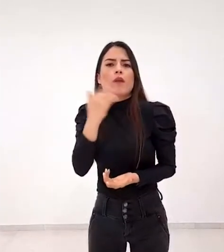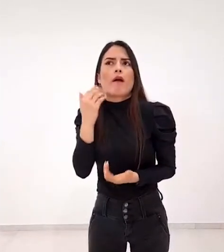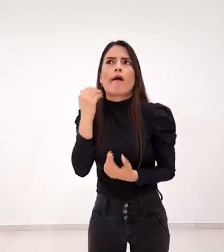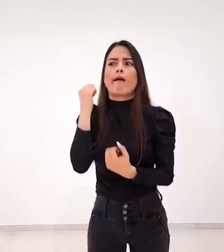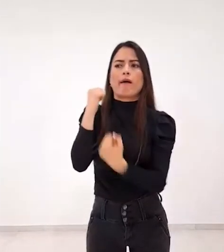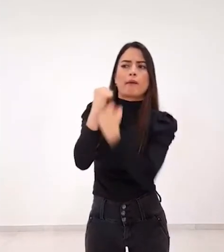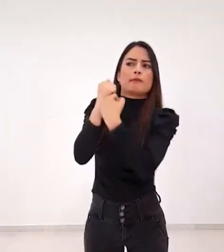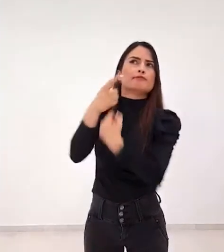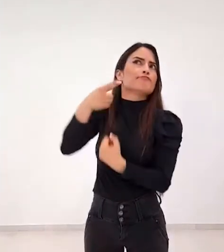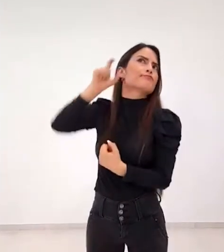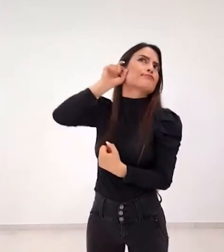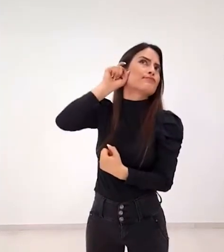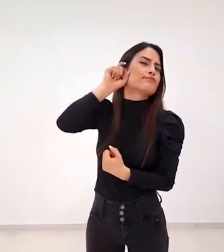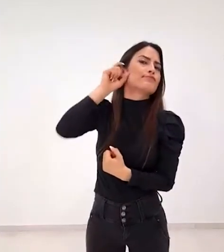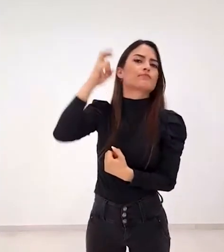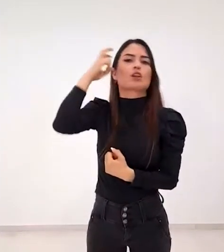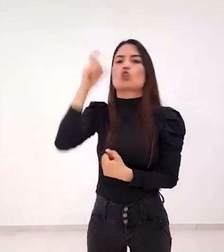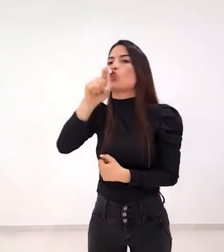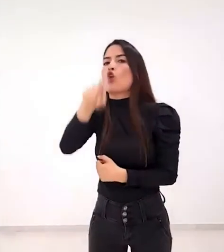1